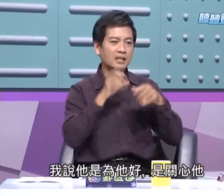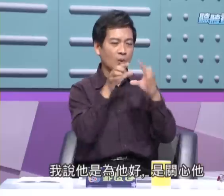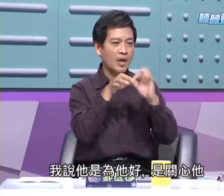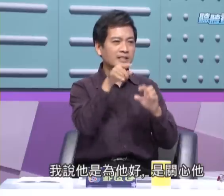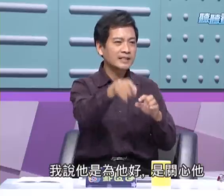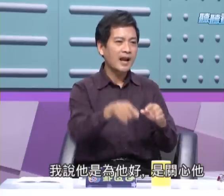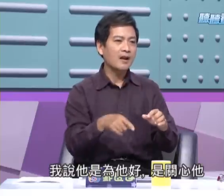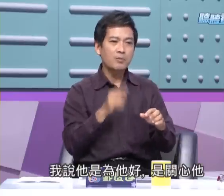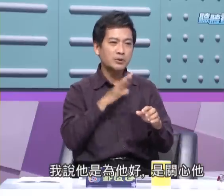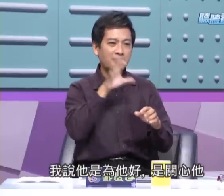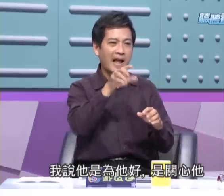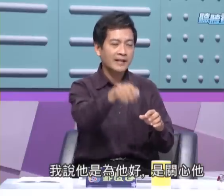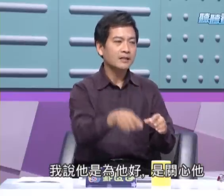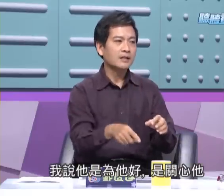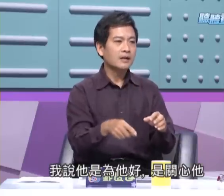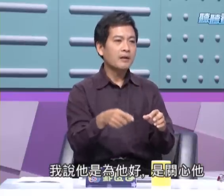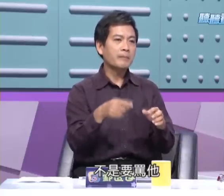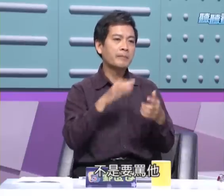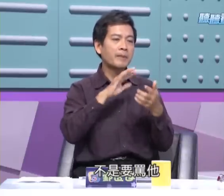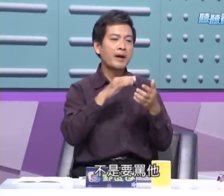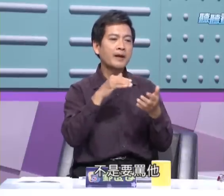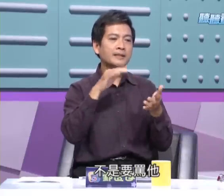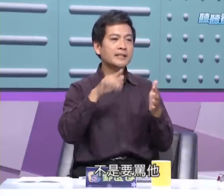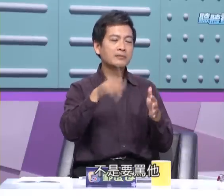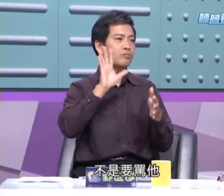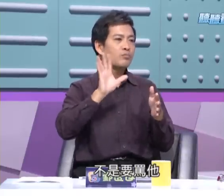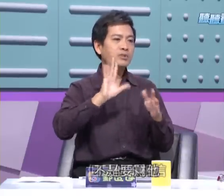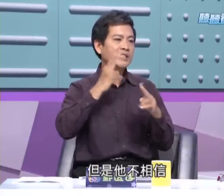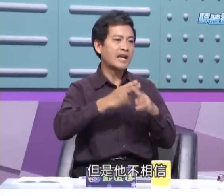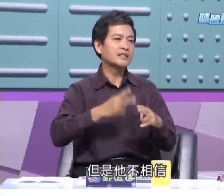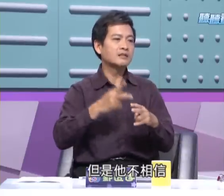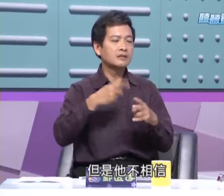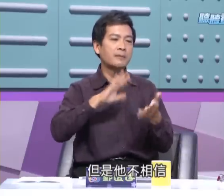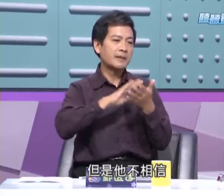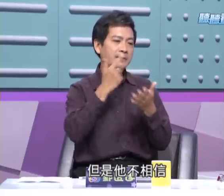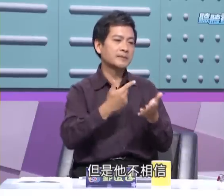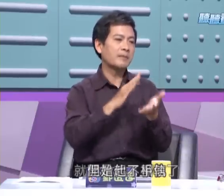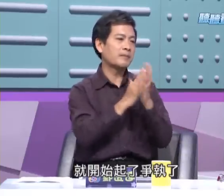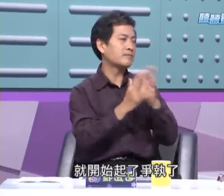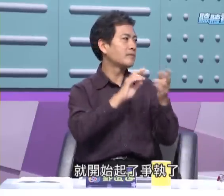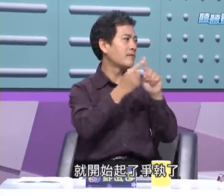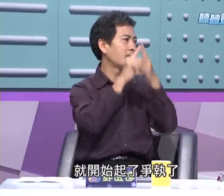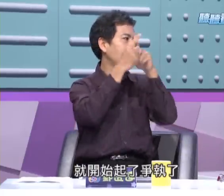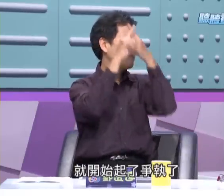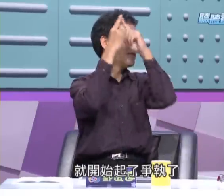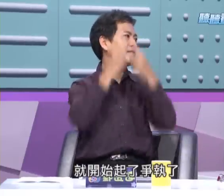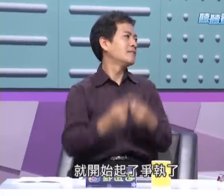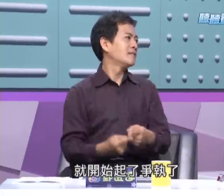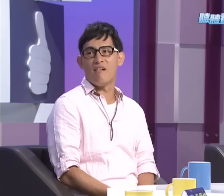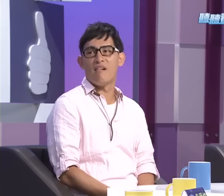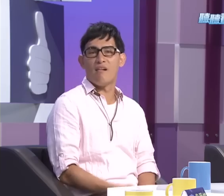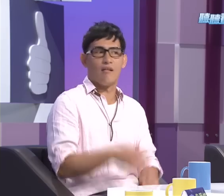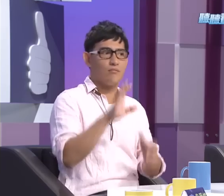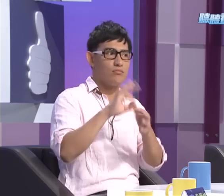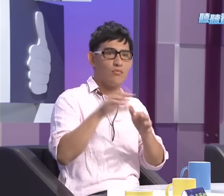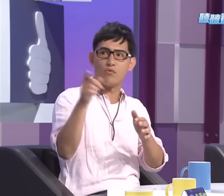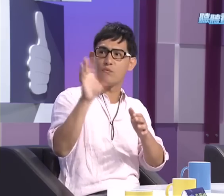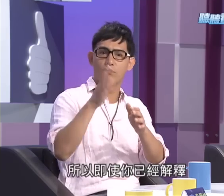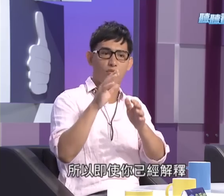是为他好，是关心他，不是要骂他，但是他不相信，就开始起了争执了。 哦，所以